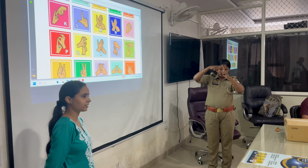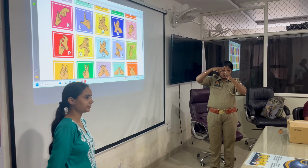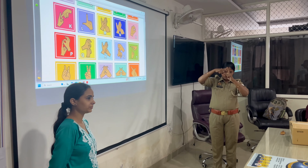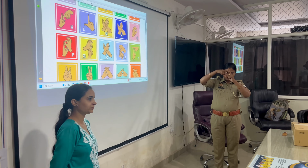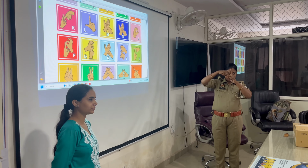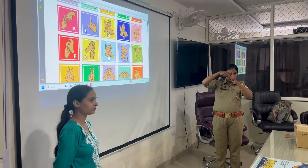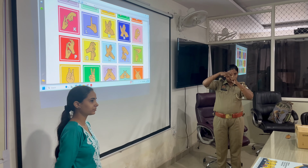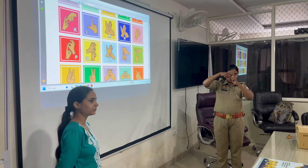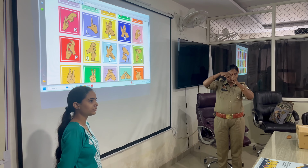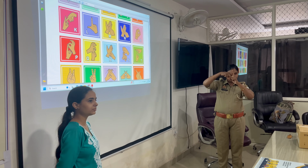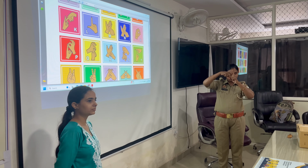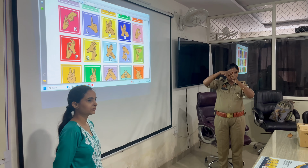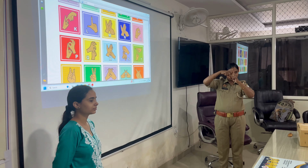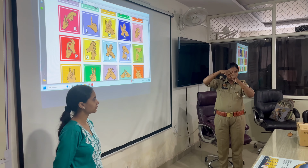के